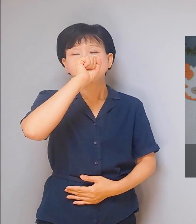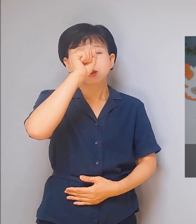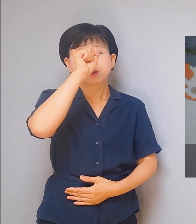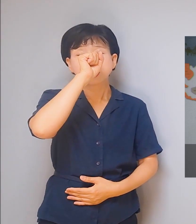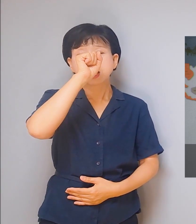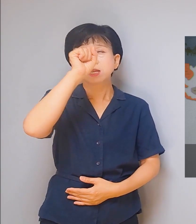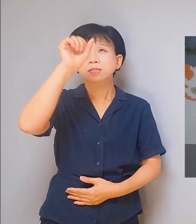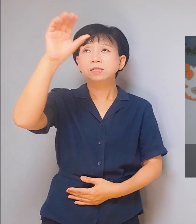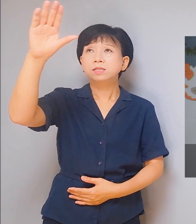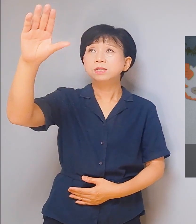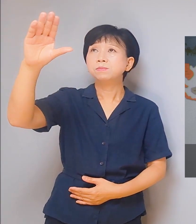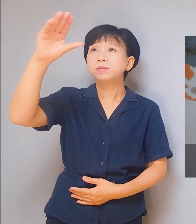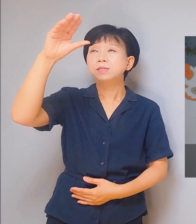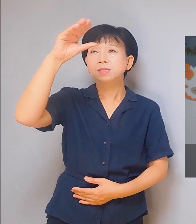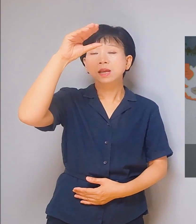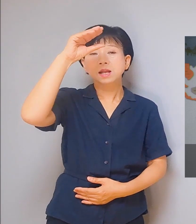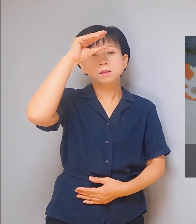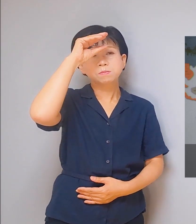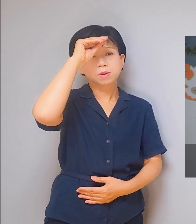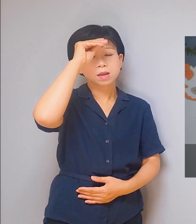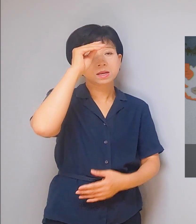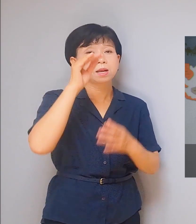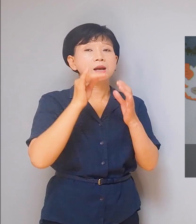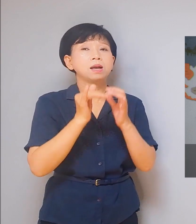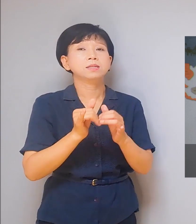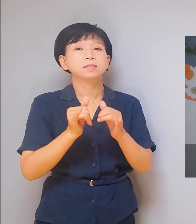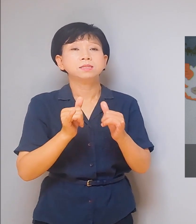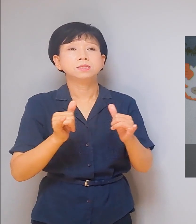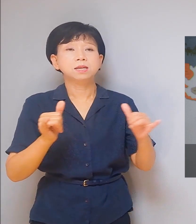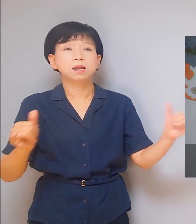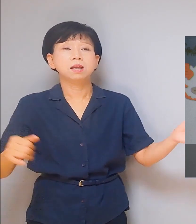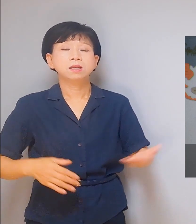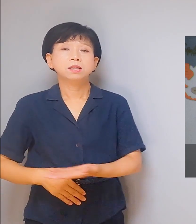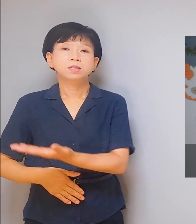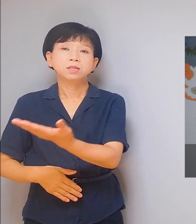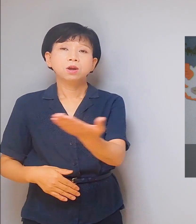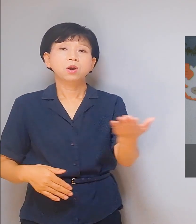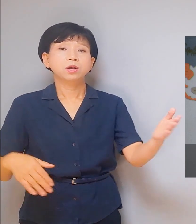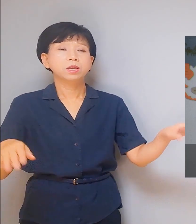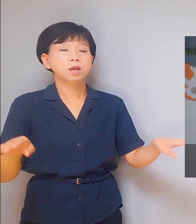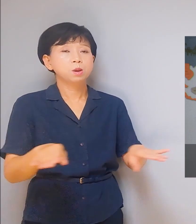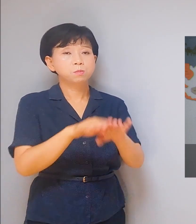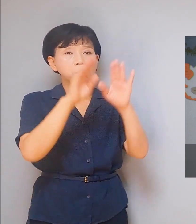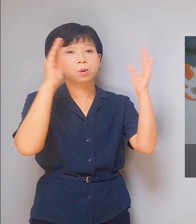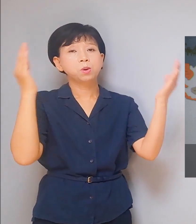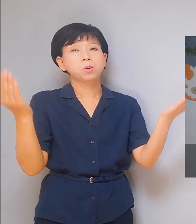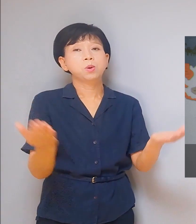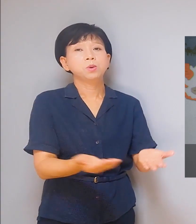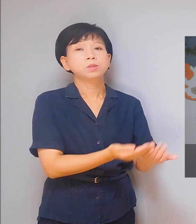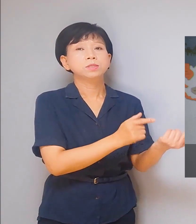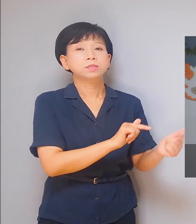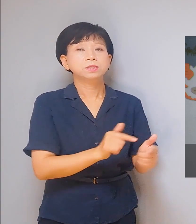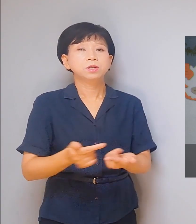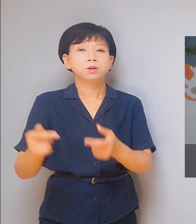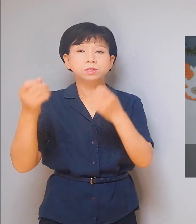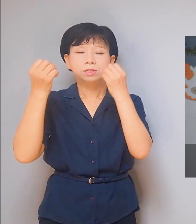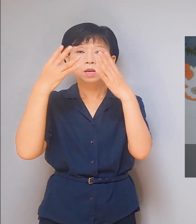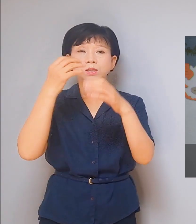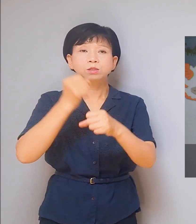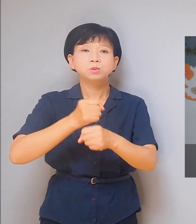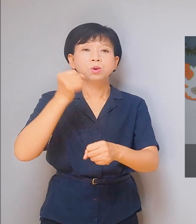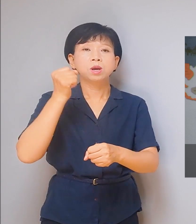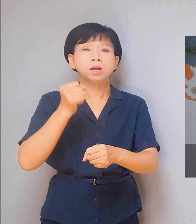하나님의 선하심을 닮아가는 자, 너의 모든